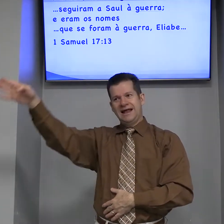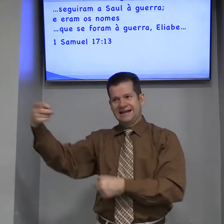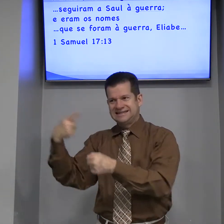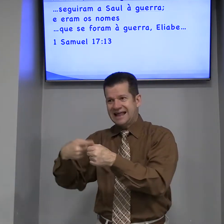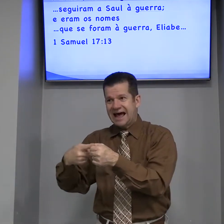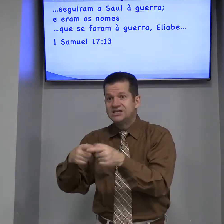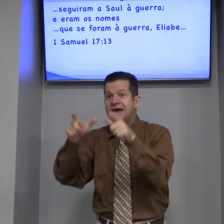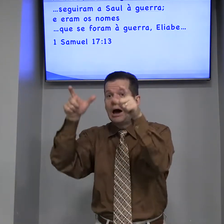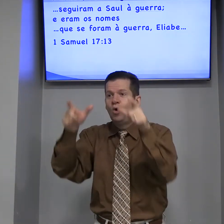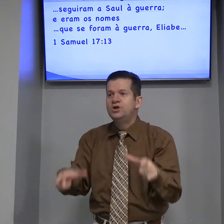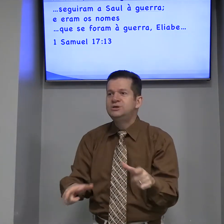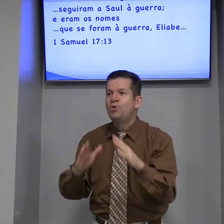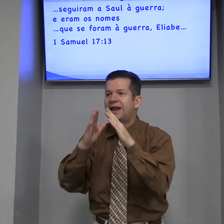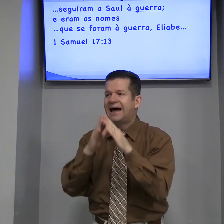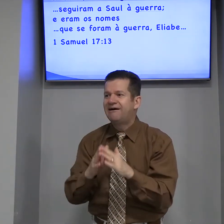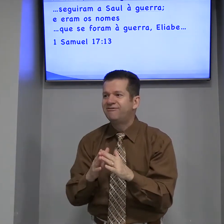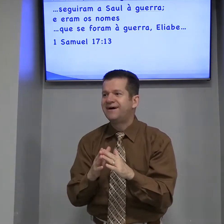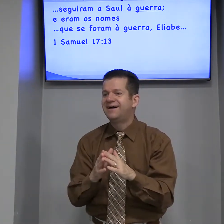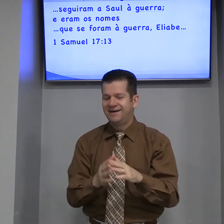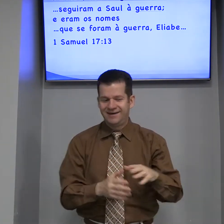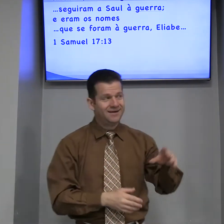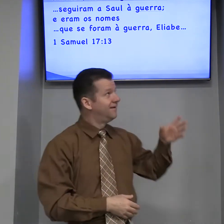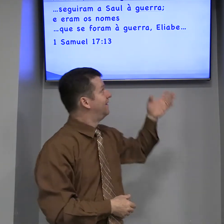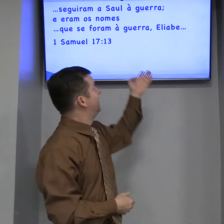na cidade onde morava